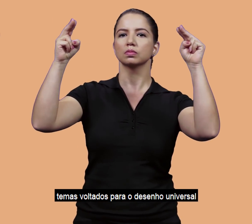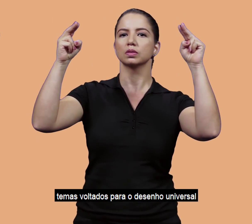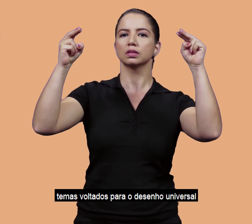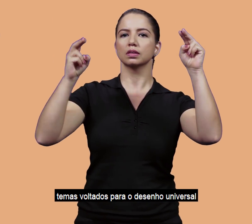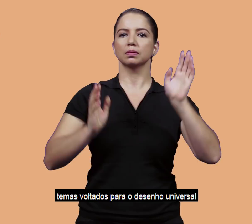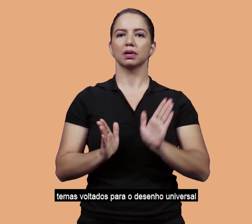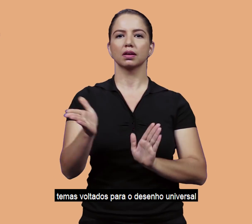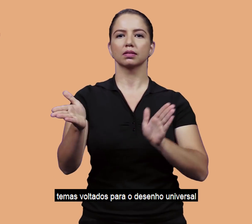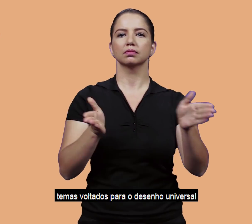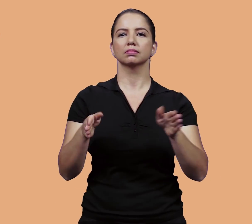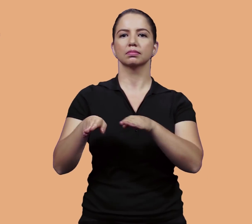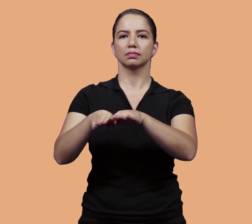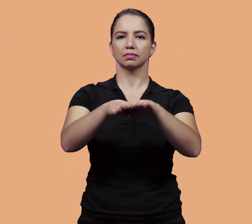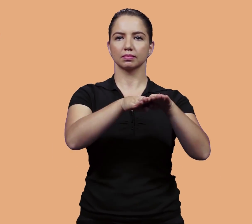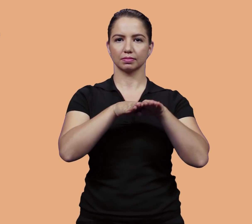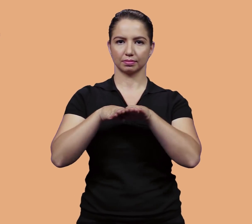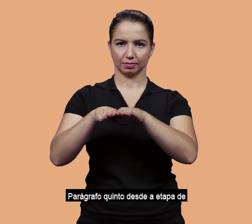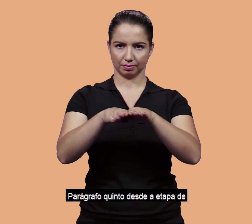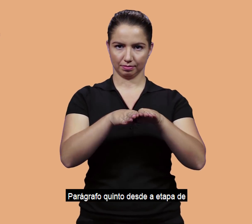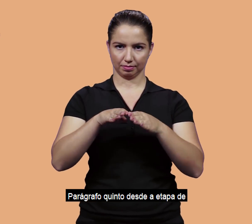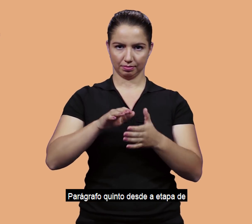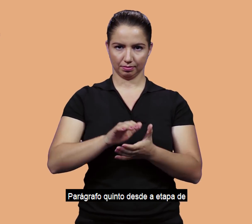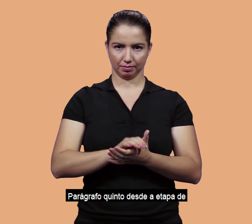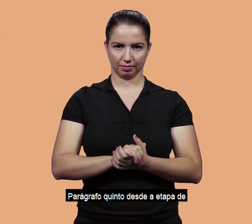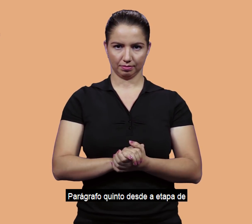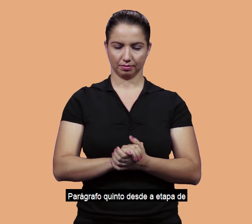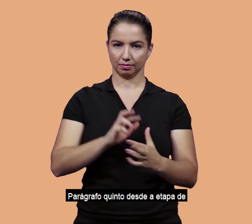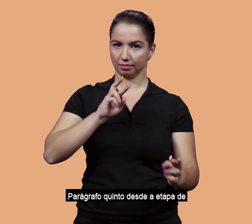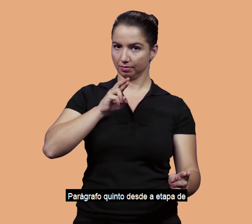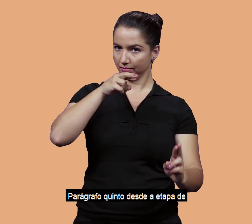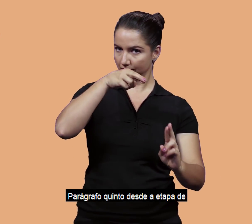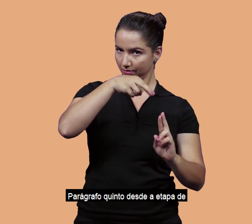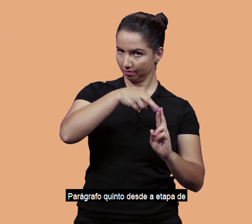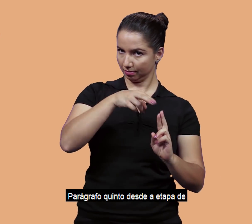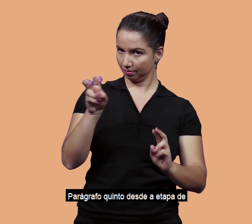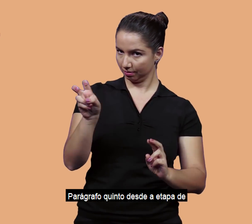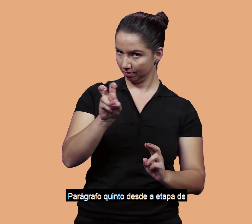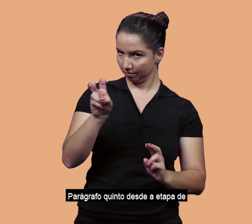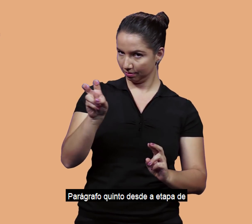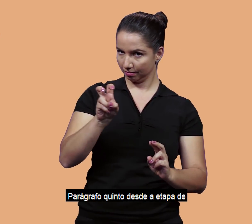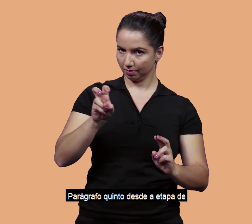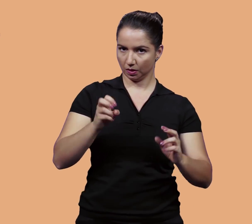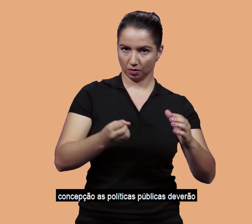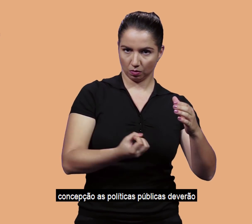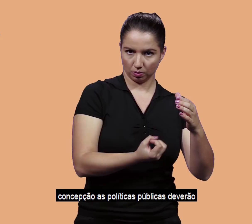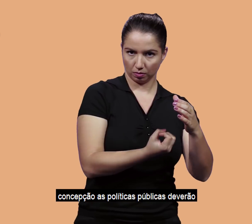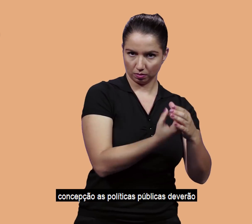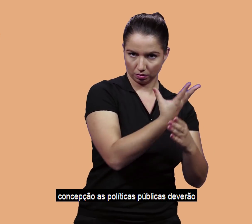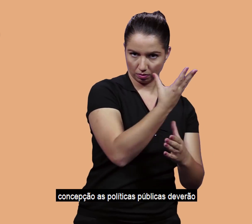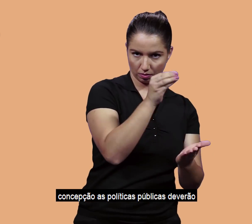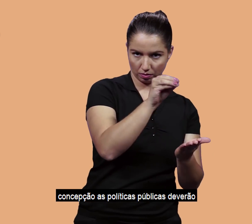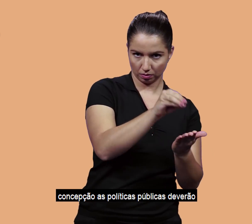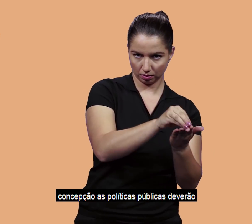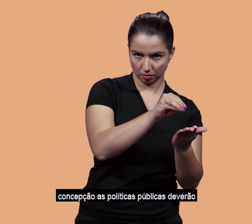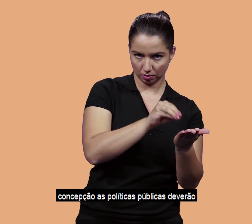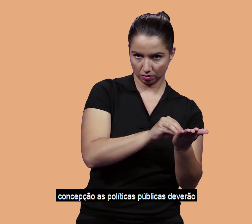universal parágrafo quinto desde a etapa de concepção as políticas